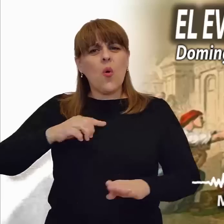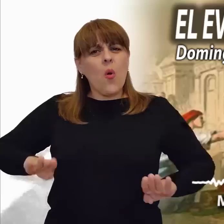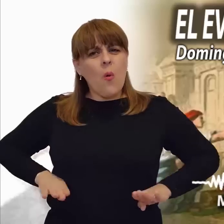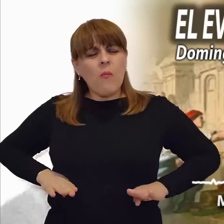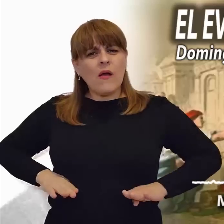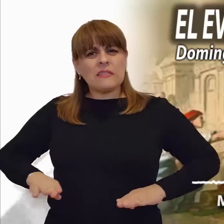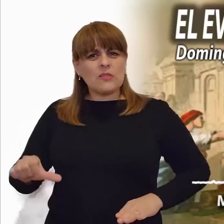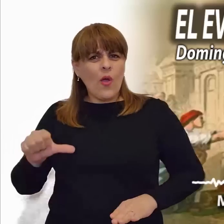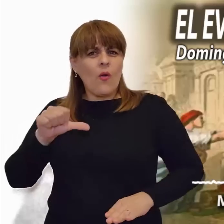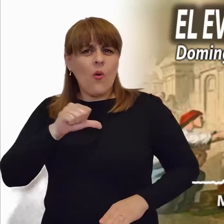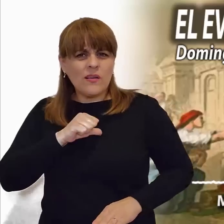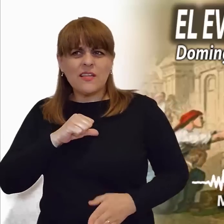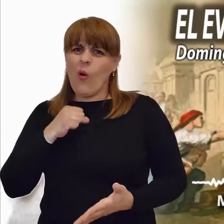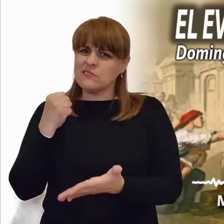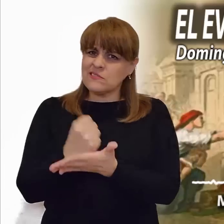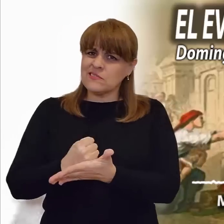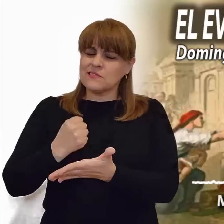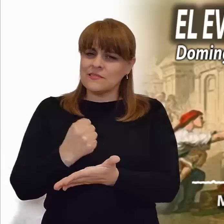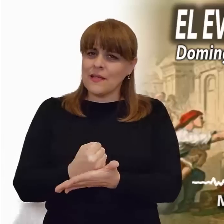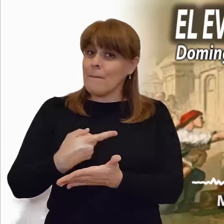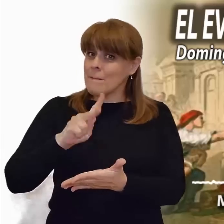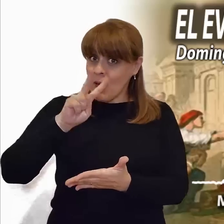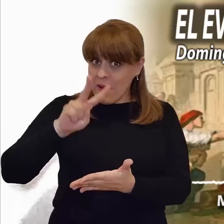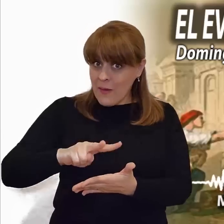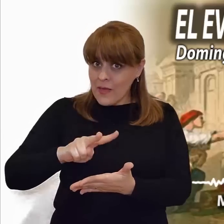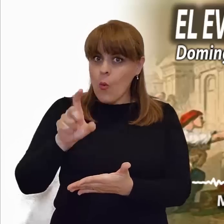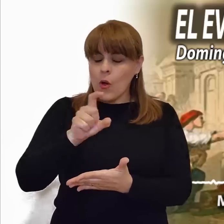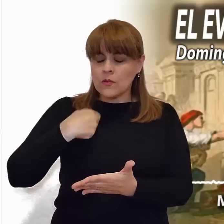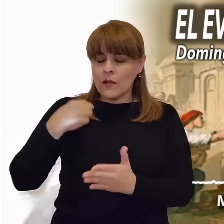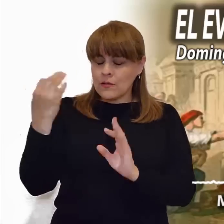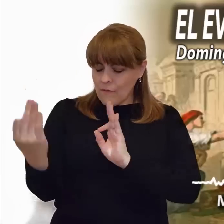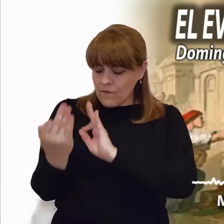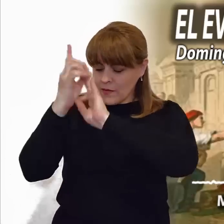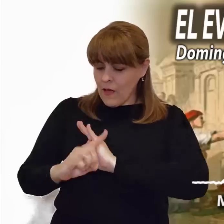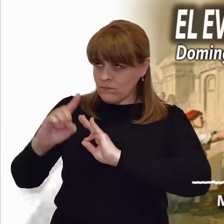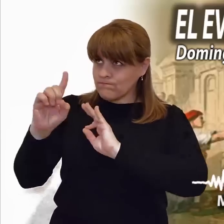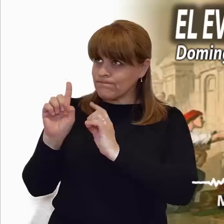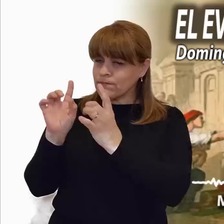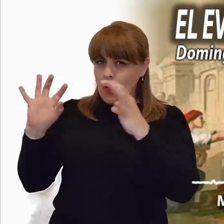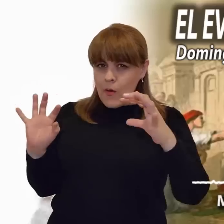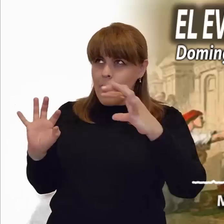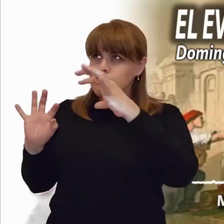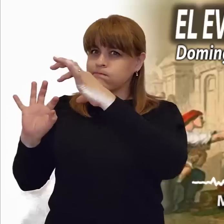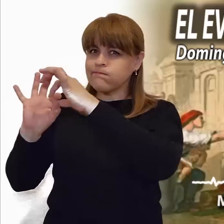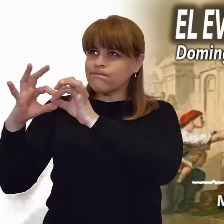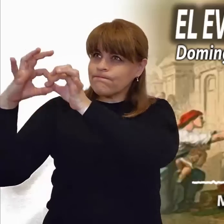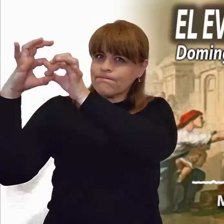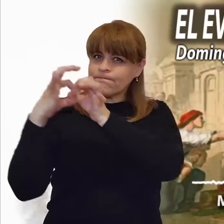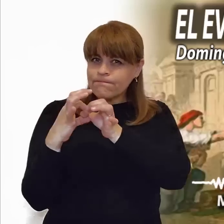deseos. Pero mientras pedimos y nos colocamos en su presencia, se realiza